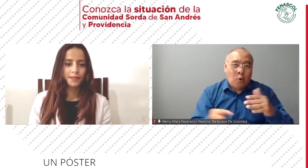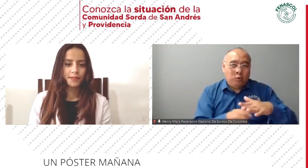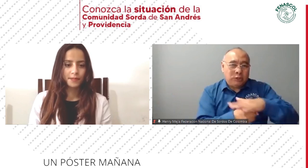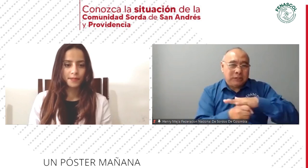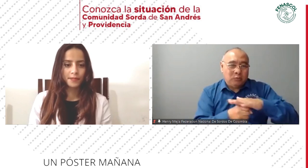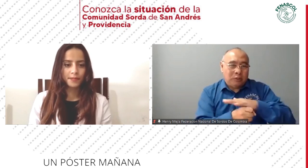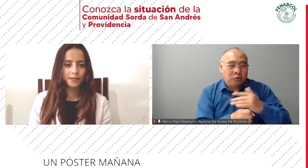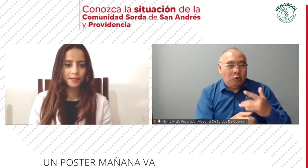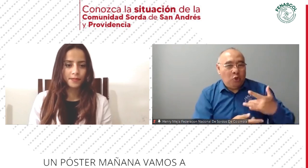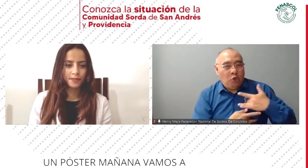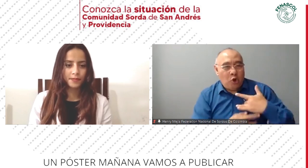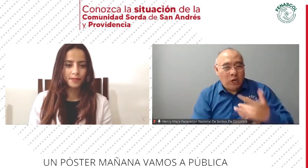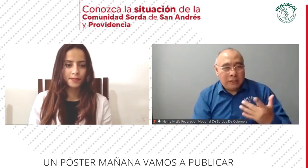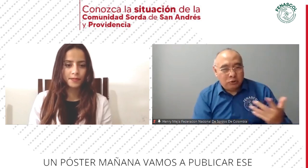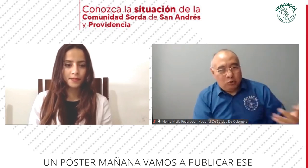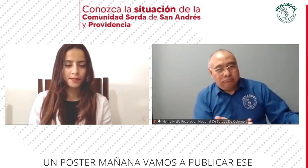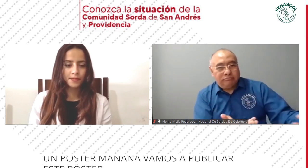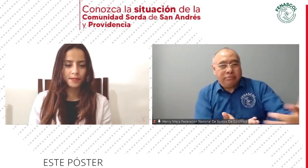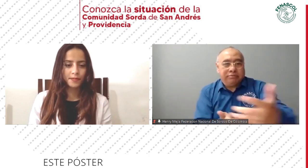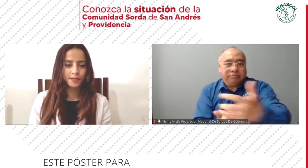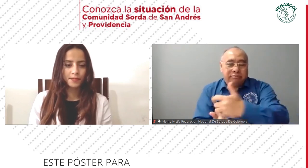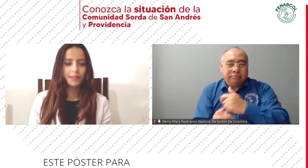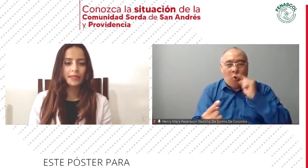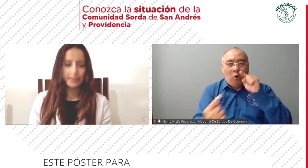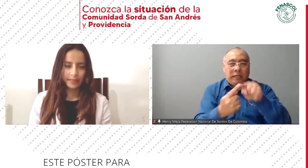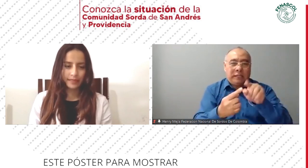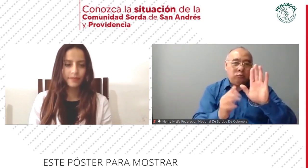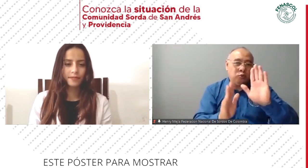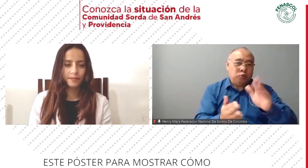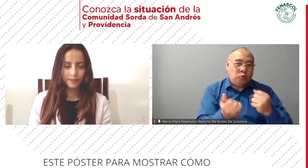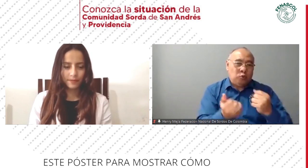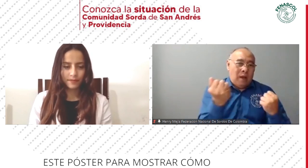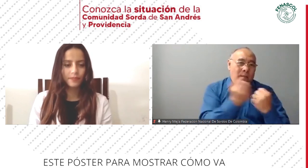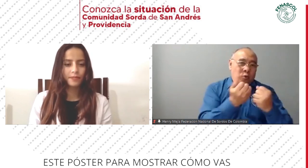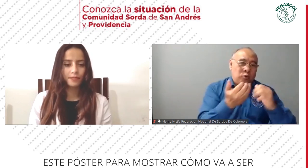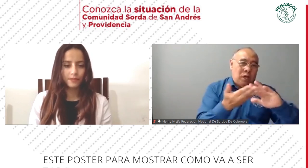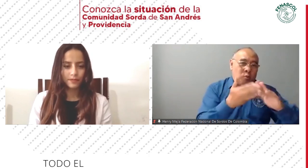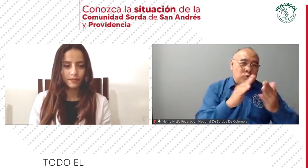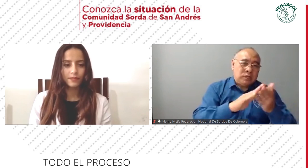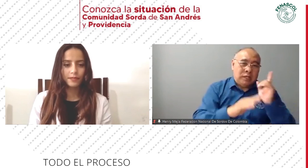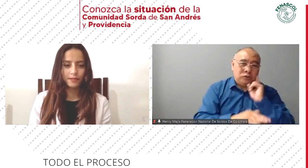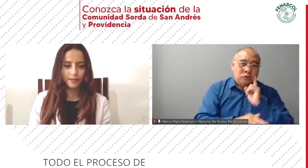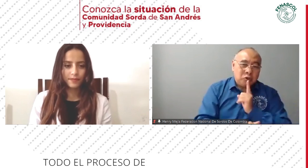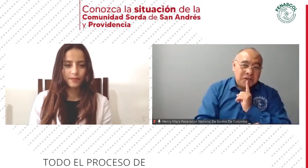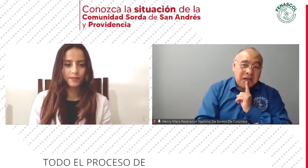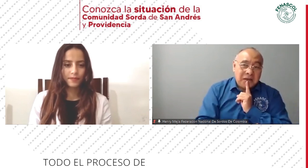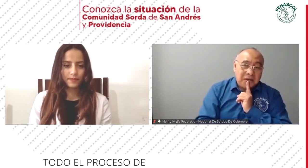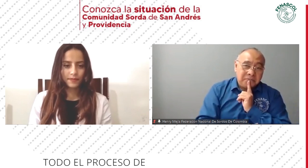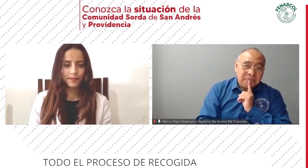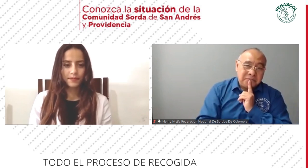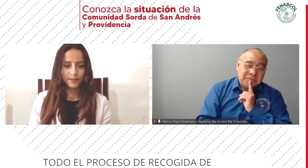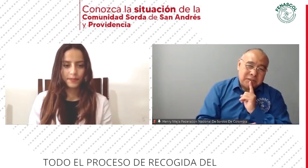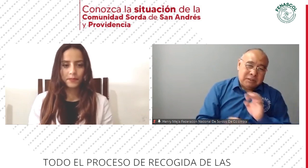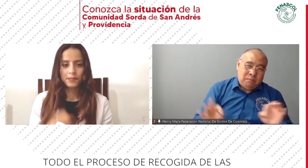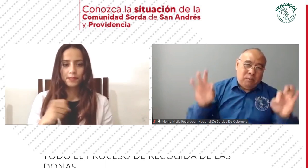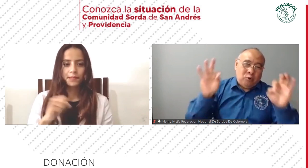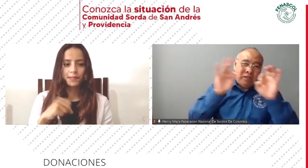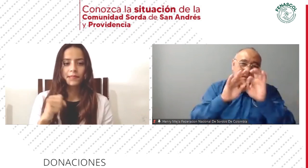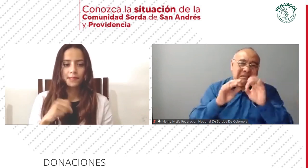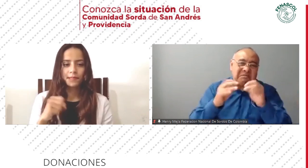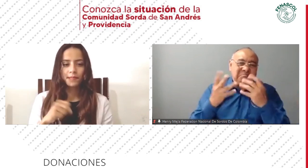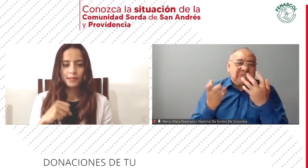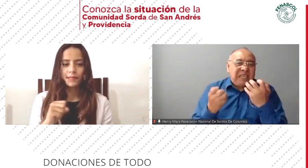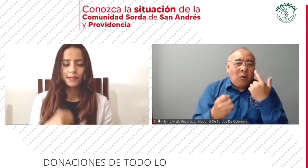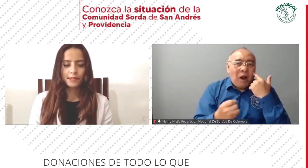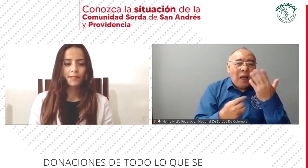mañana vamos a publicar ese póster para mostrar cómo va a ser todo el proceso de recogida de las donaciones